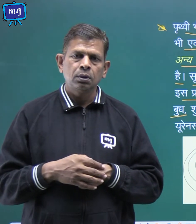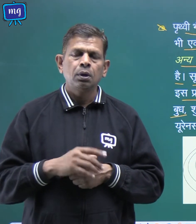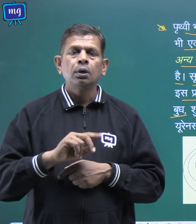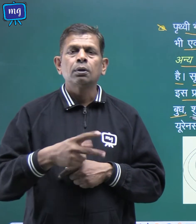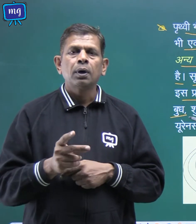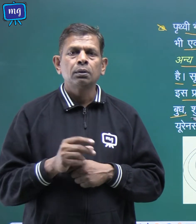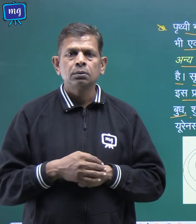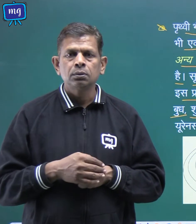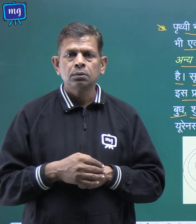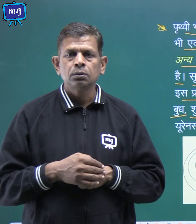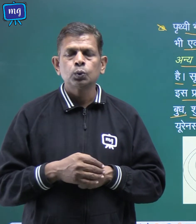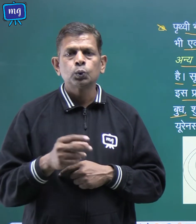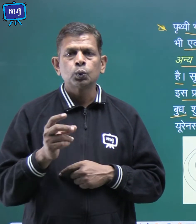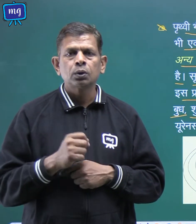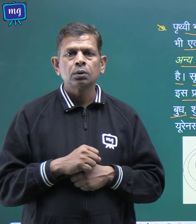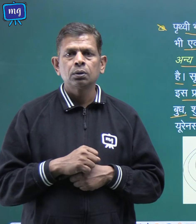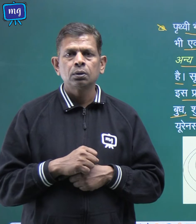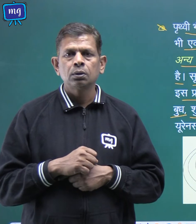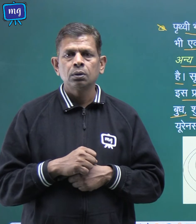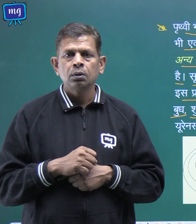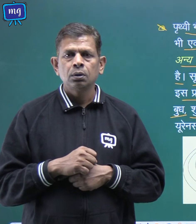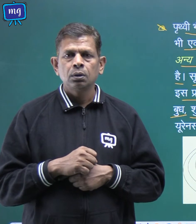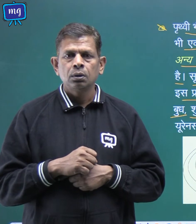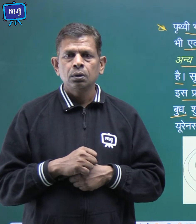इसके बाद शुक्र।